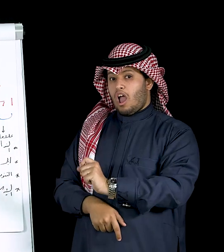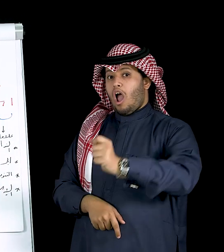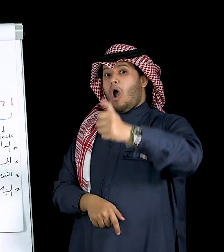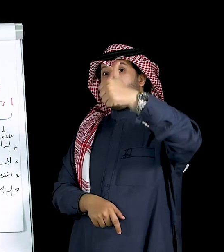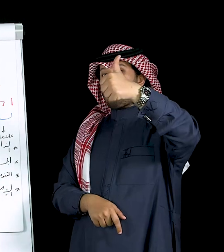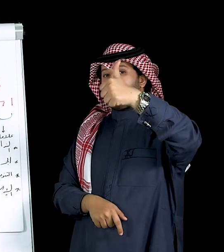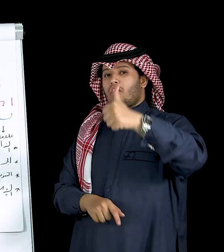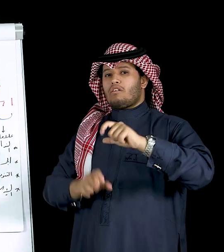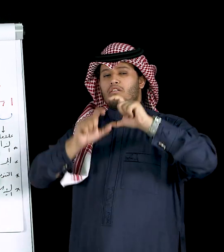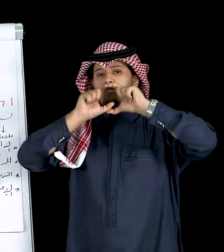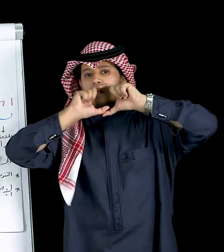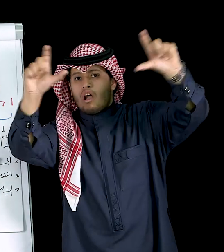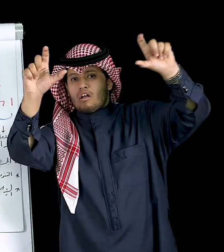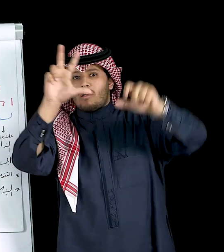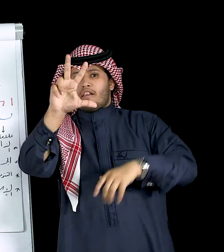النداء،